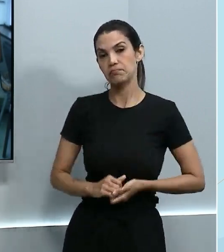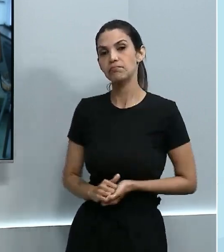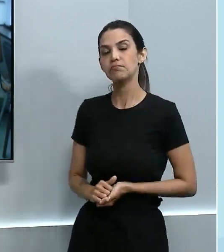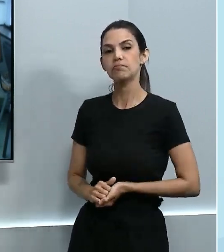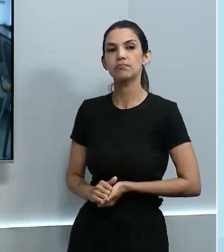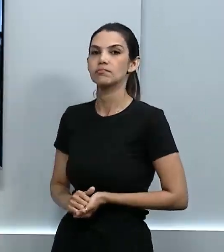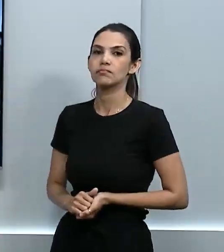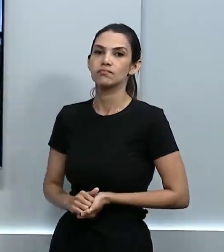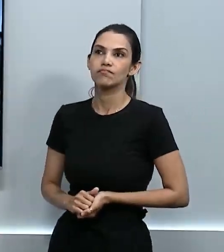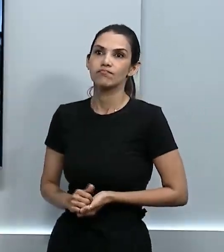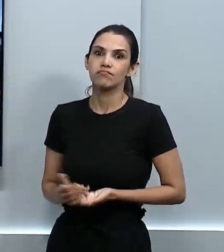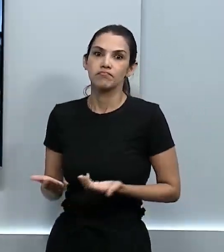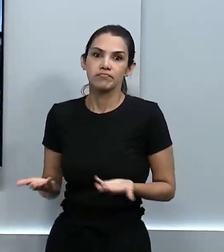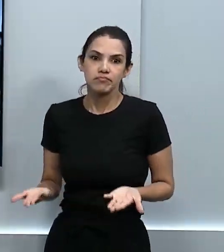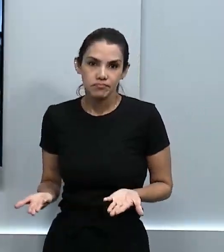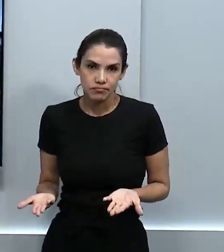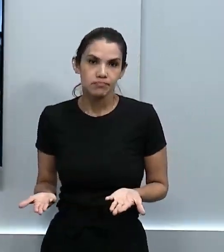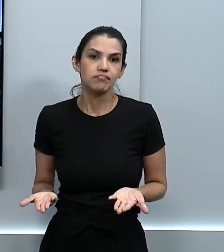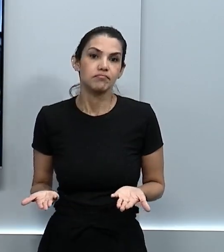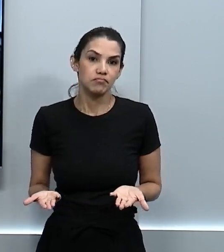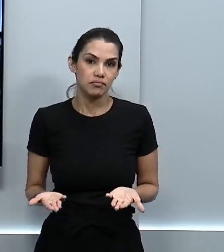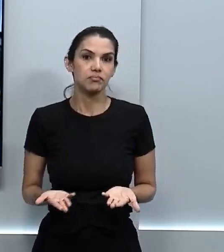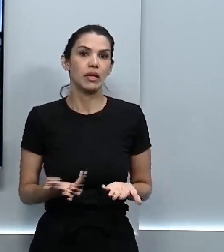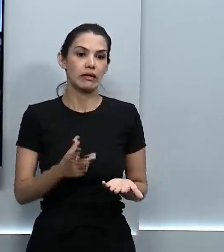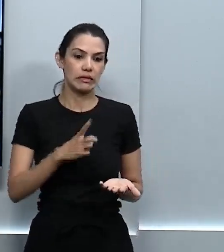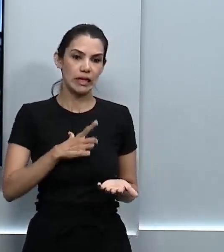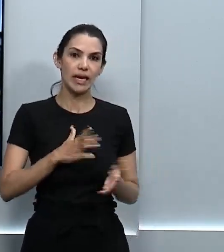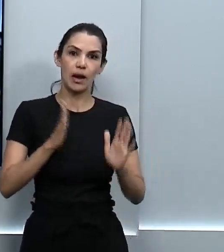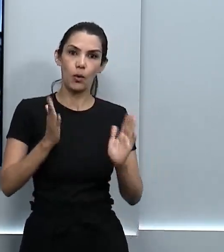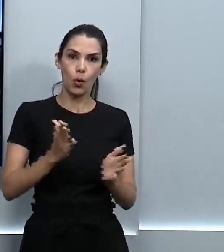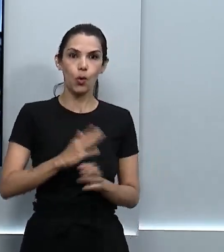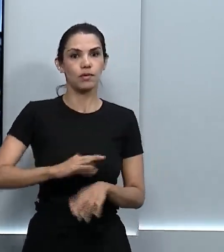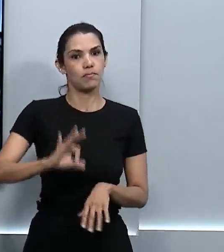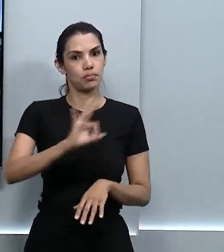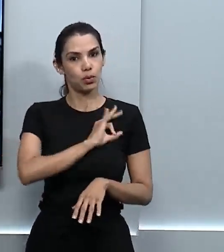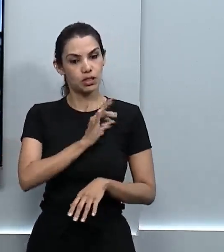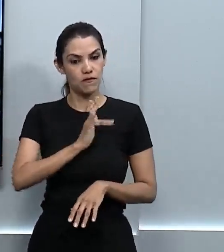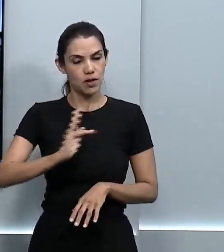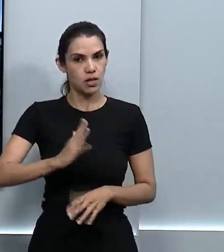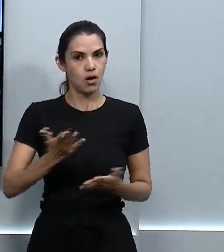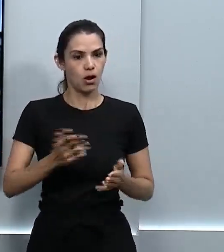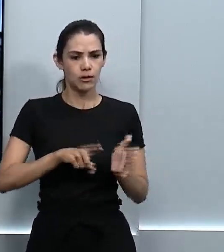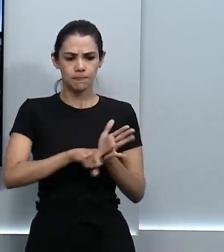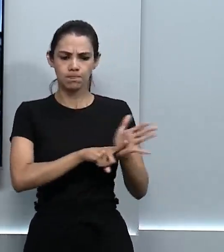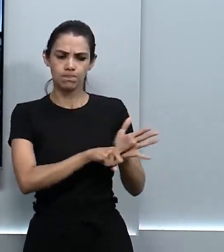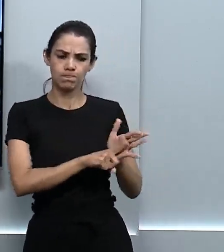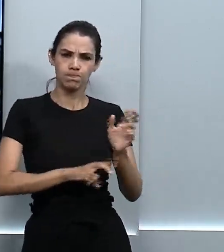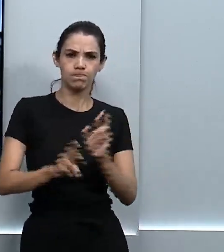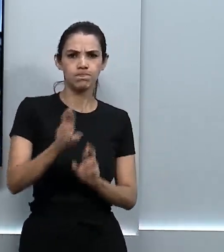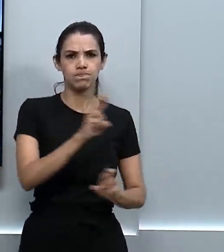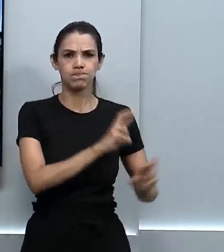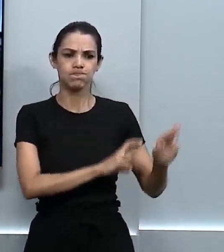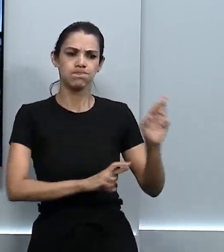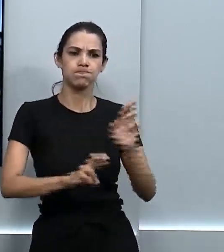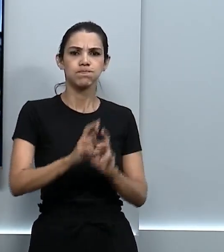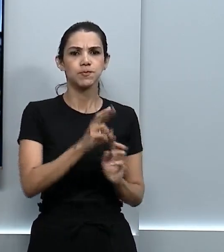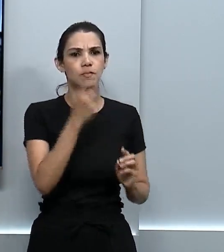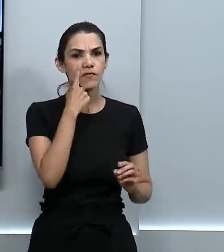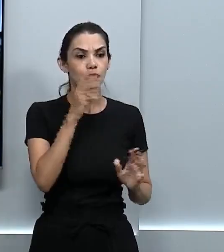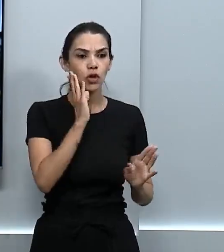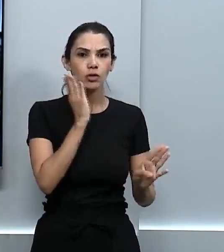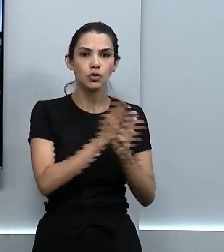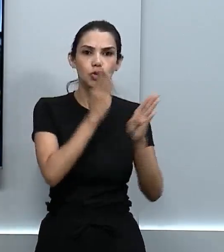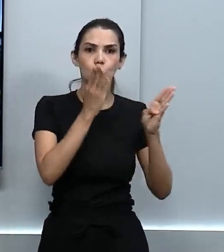tanto rigor que até por isso há uma investigação da Polícia Federal, né? Foi identificado que houve aí